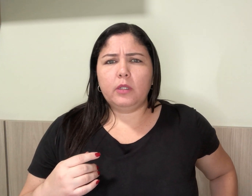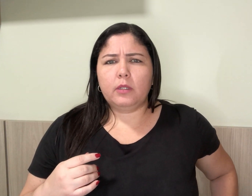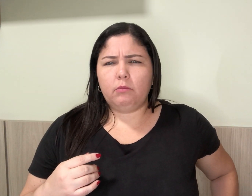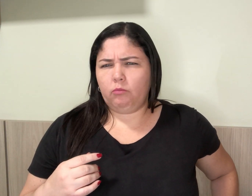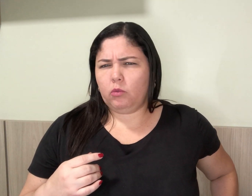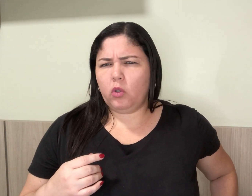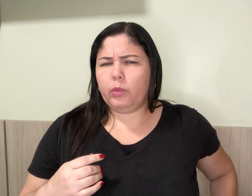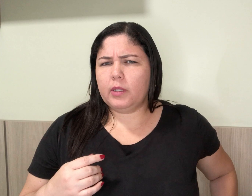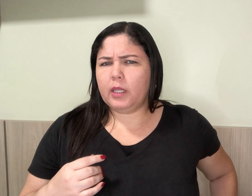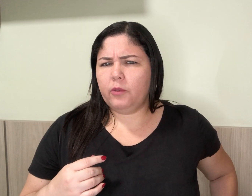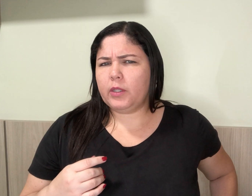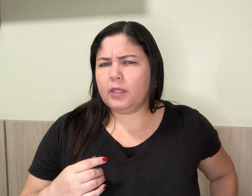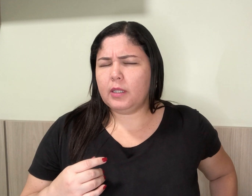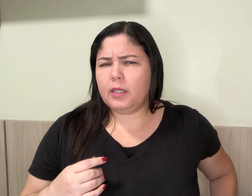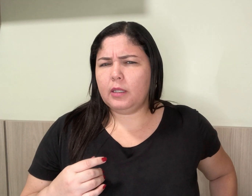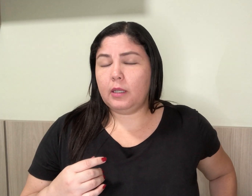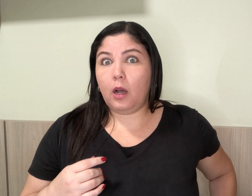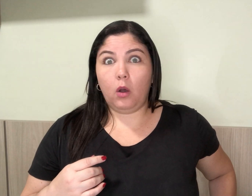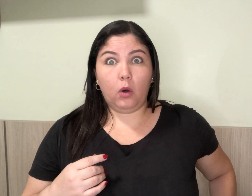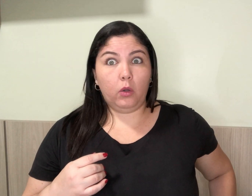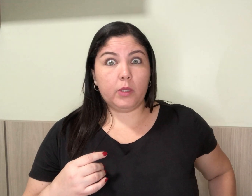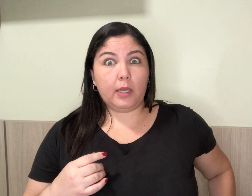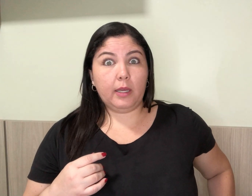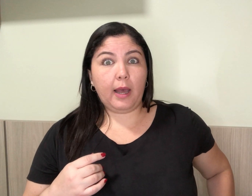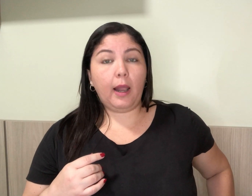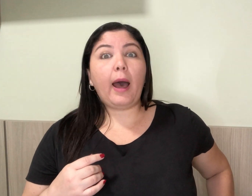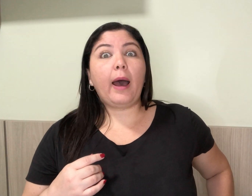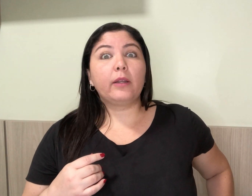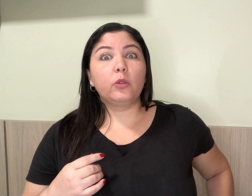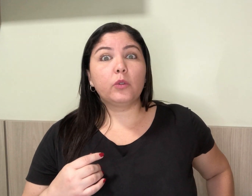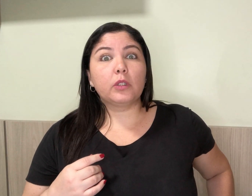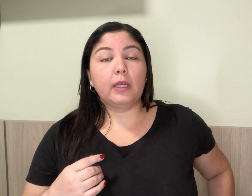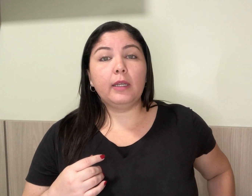expressões sobrancelha franzida, olhos arregalados, né?